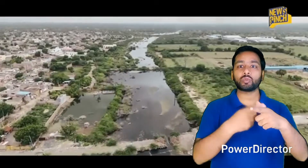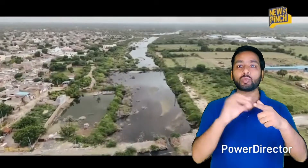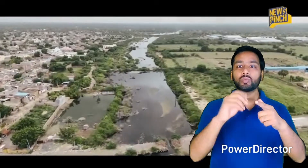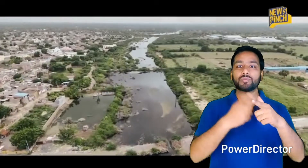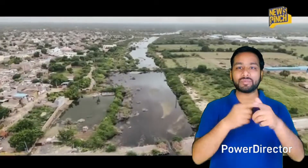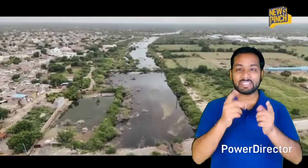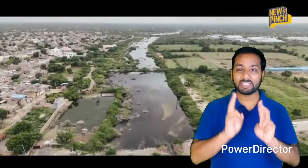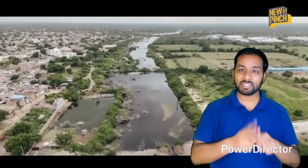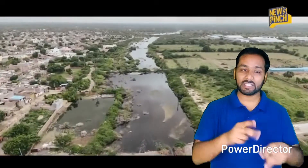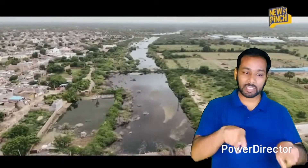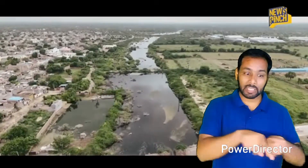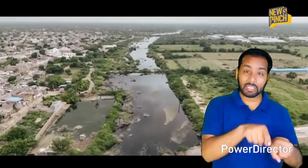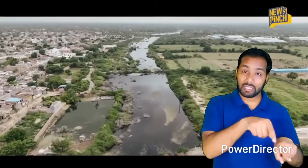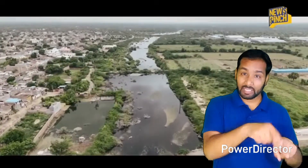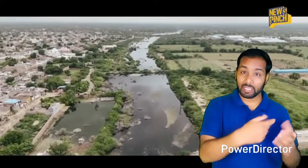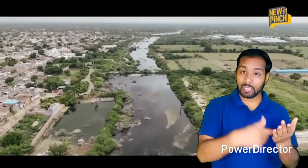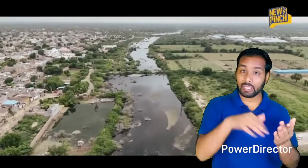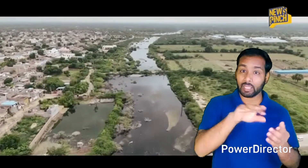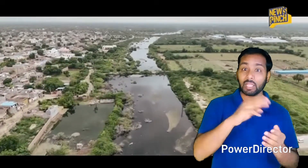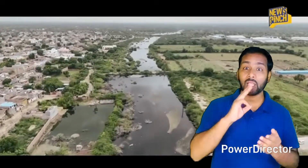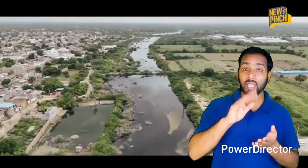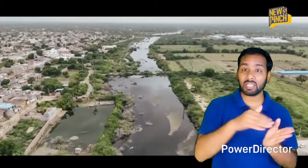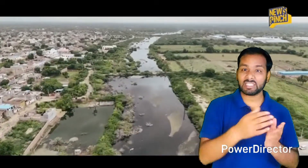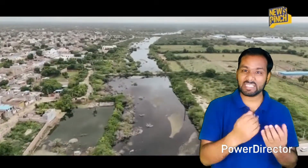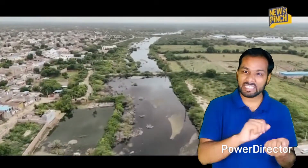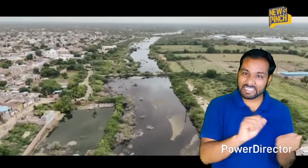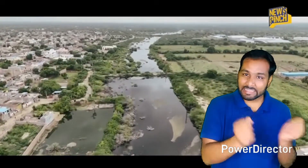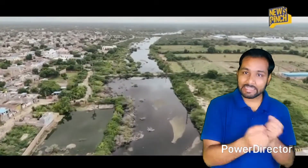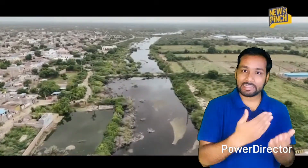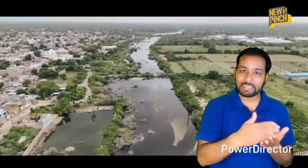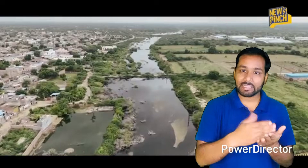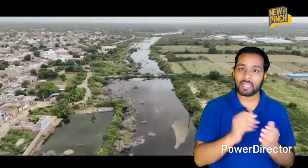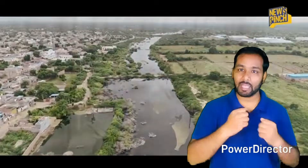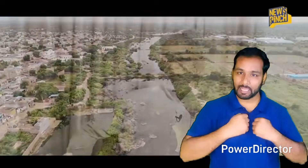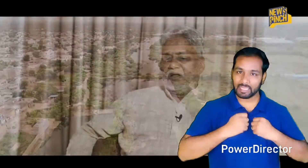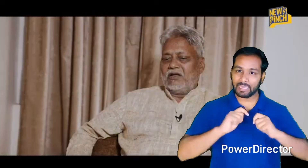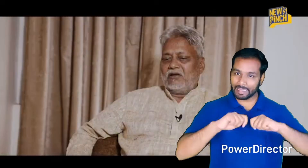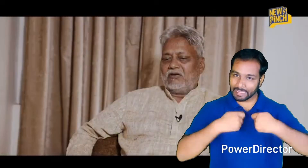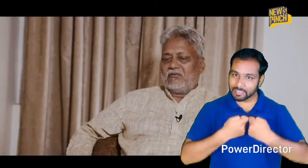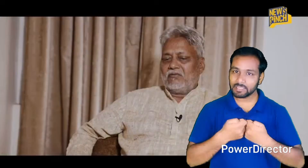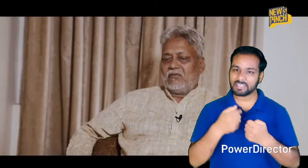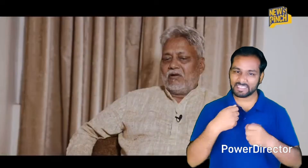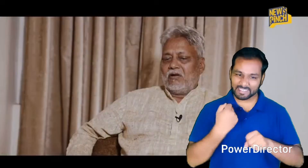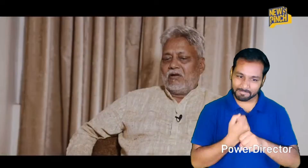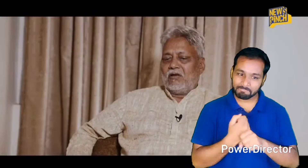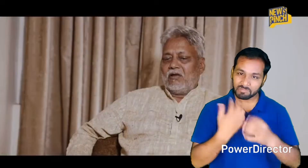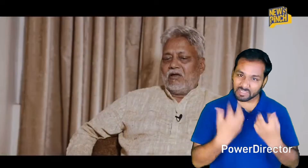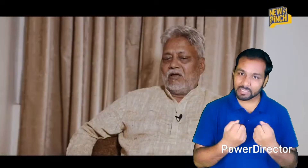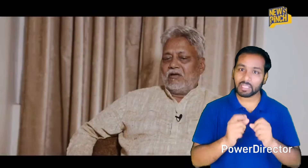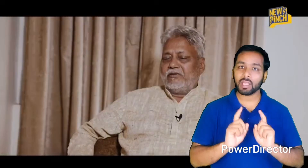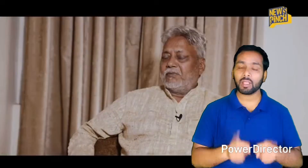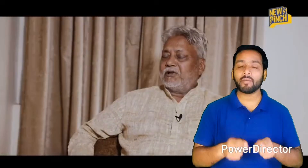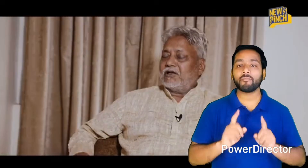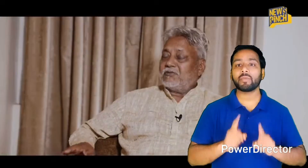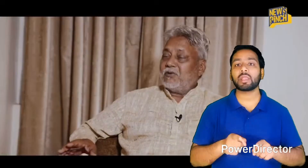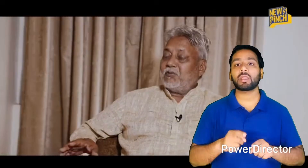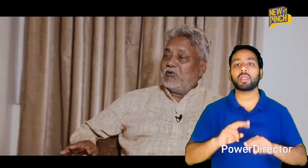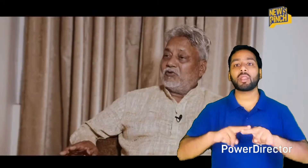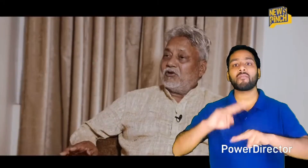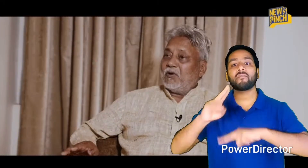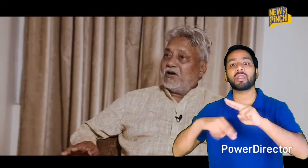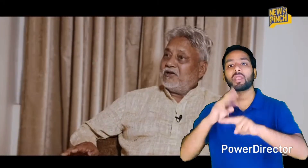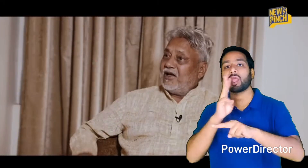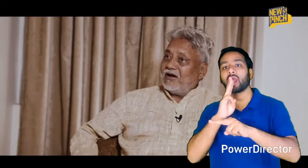हमारी बहुत अच्छी टीम थी जो इसको ठीक करना चाहती थी। लेकिन जब तक